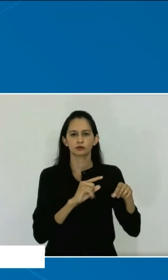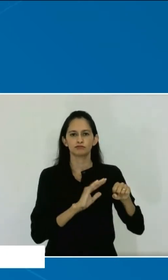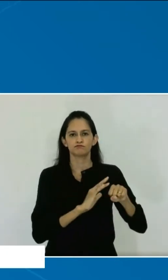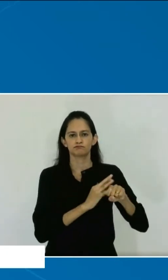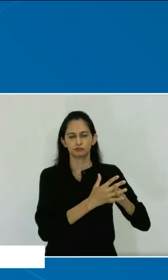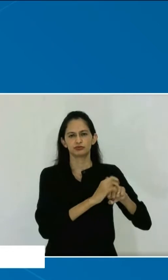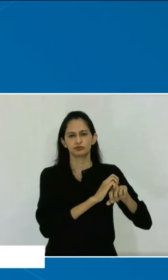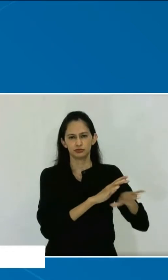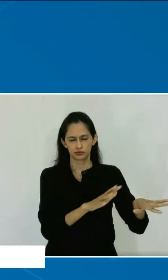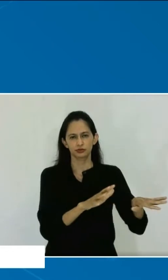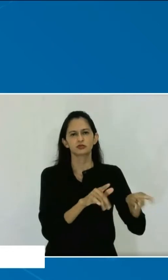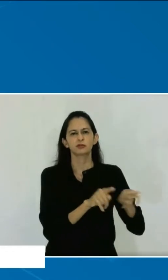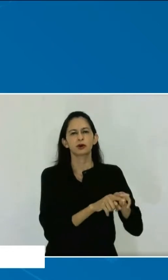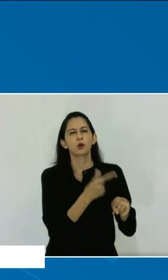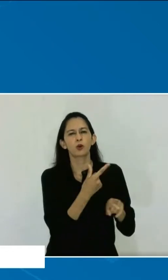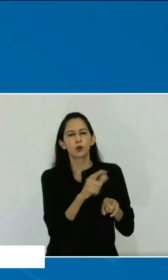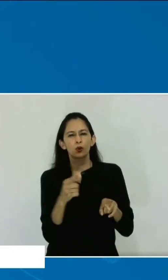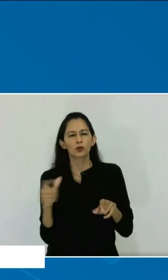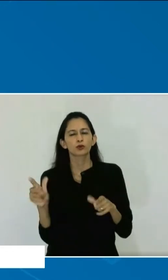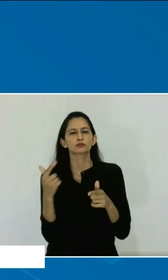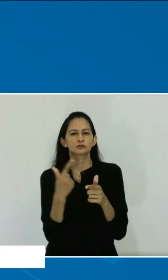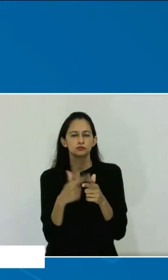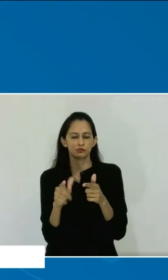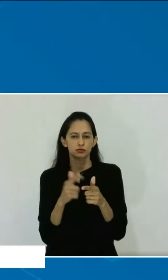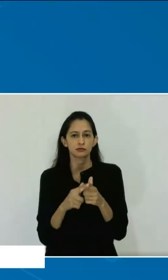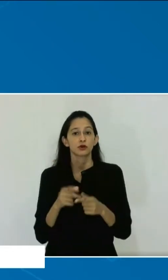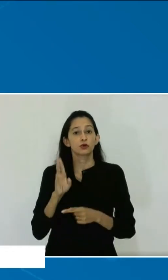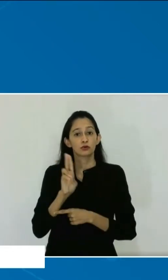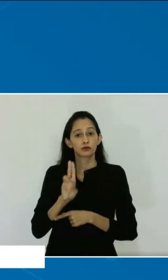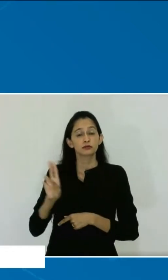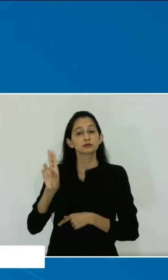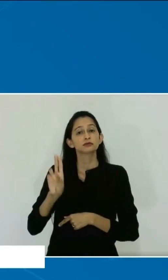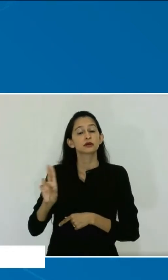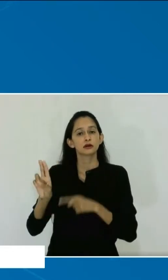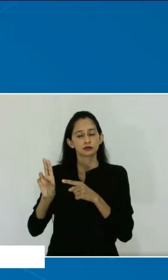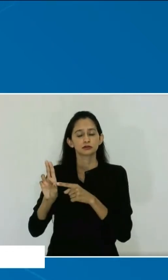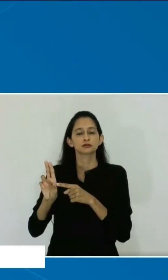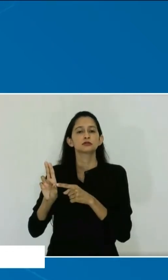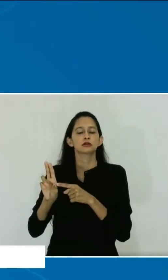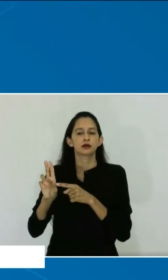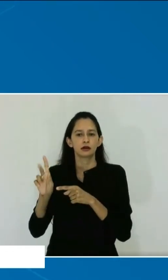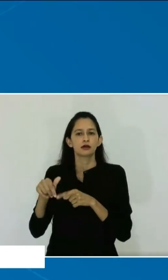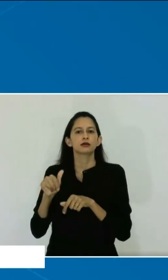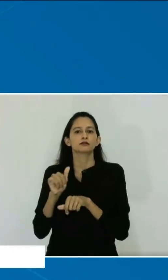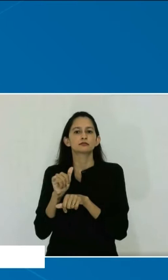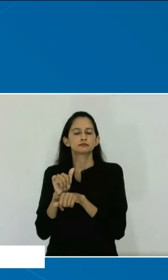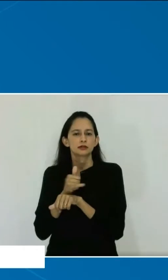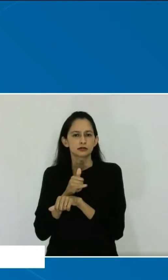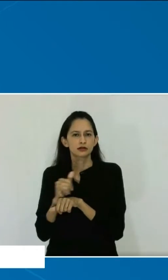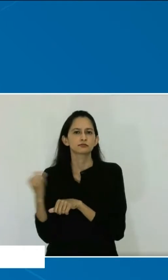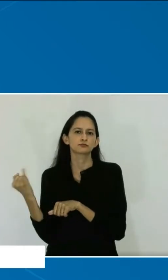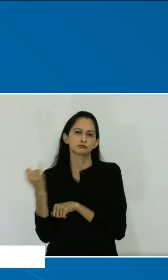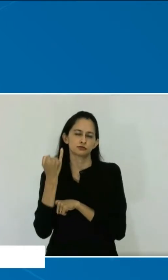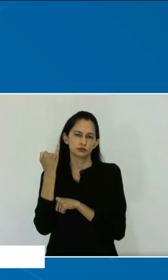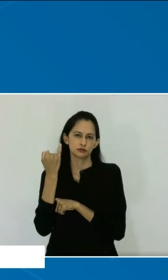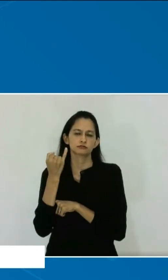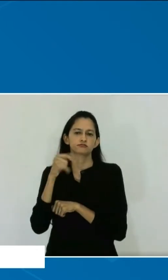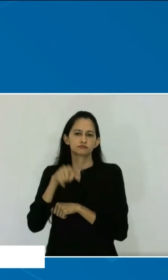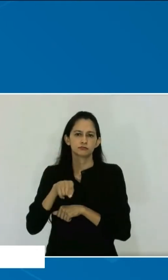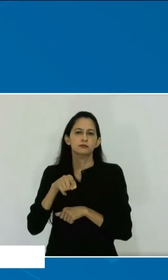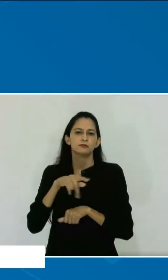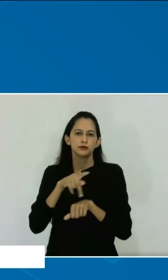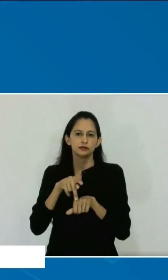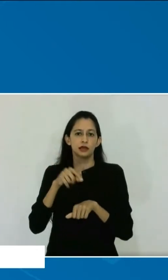as situações, porque a universidade é, sim, um projeto estratégico para o nosso país, e nesse governo